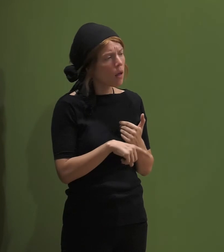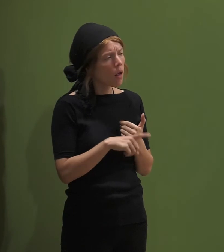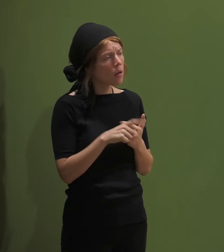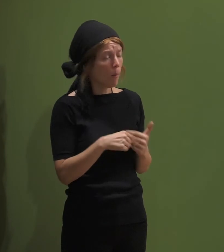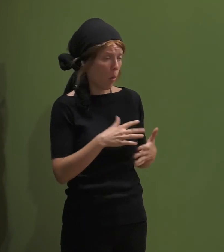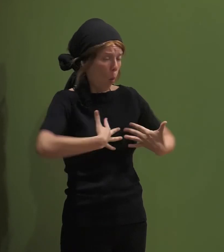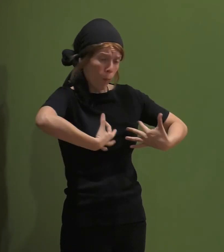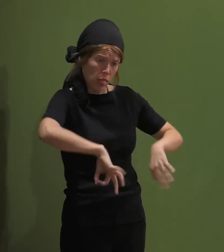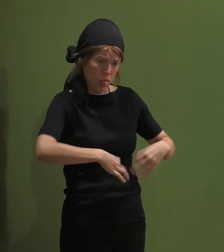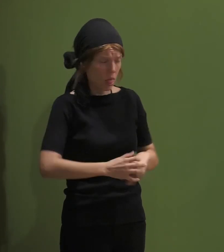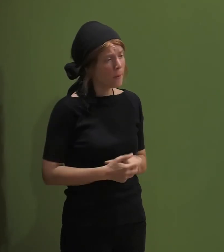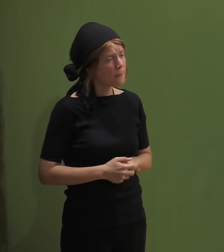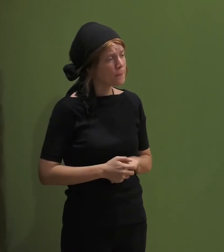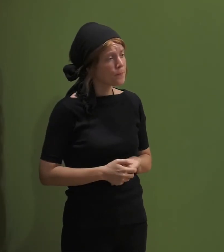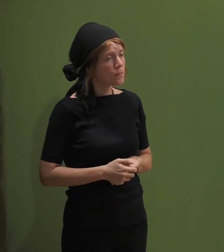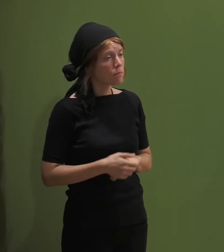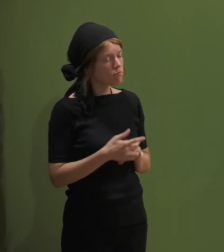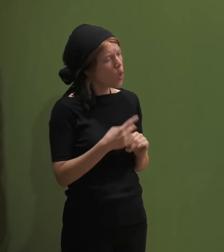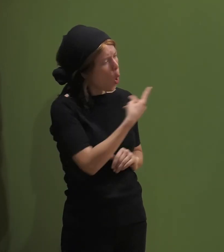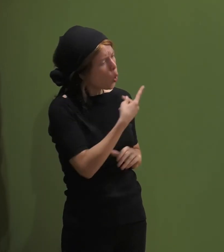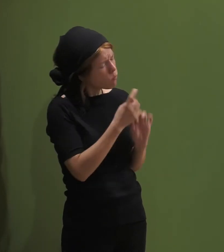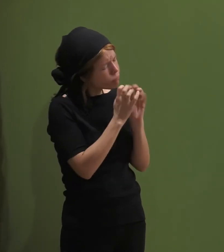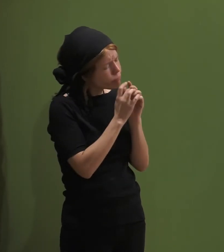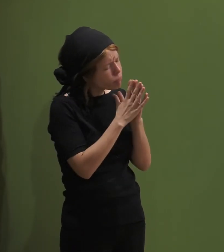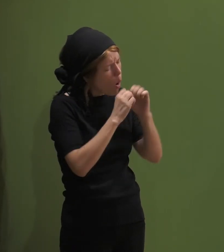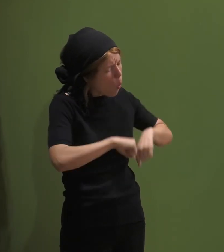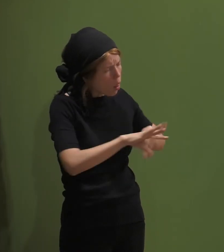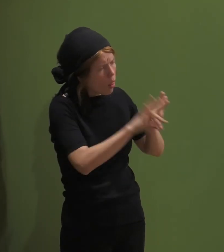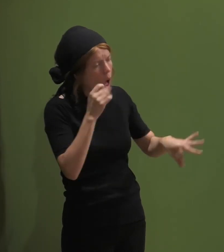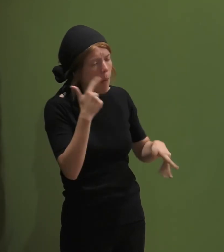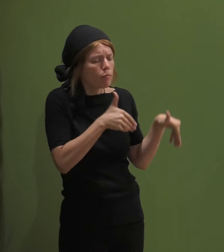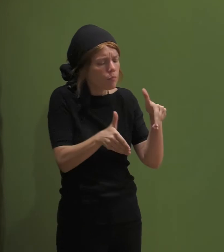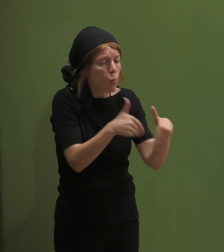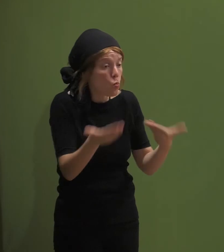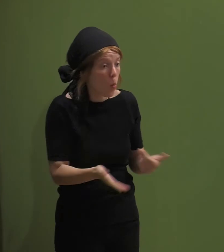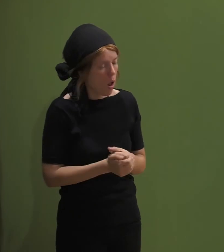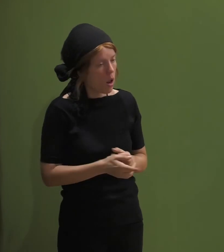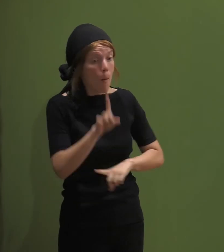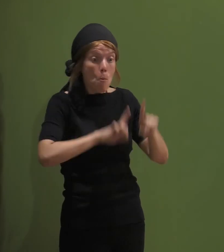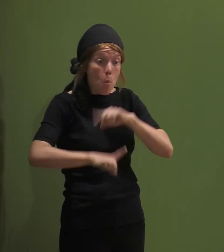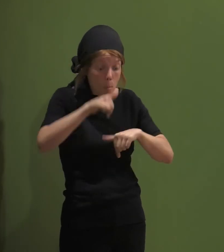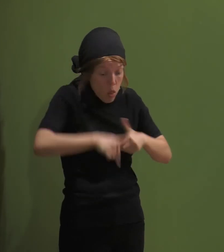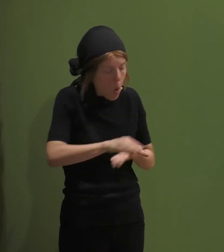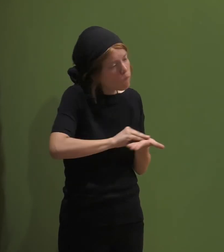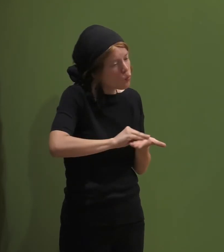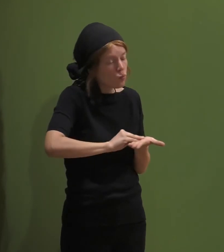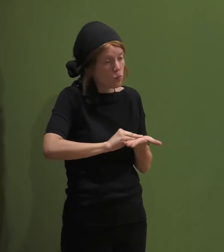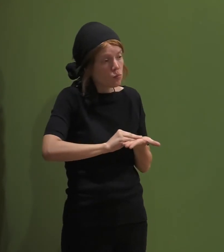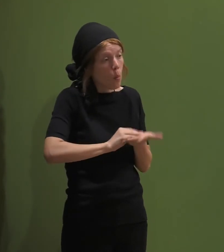debida humildad decidamos conjuntamente por dónde tenemos que ir, resolvamos los problemas de hoy, pero sobre